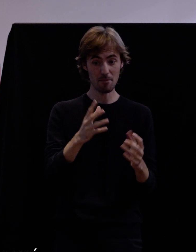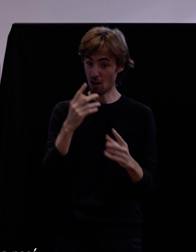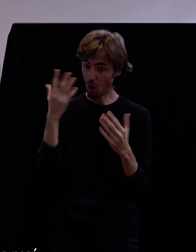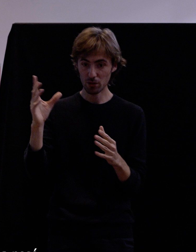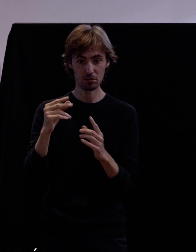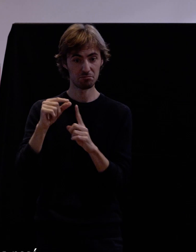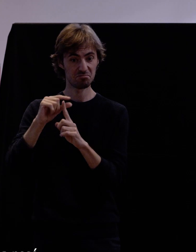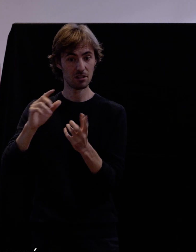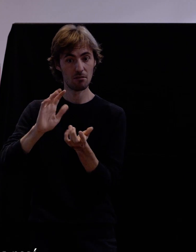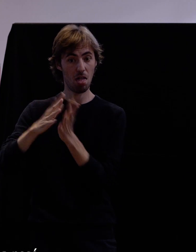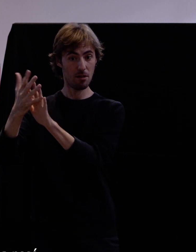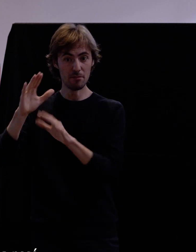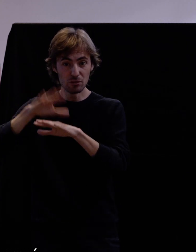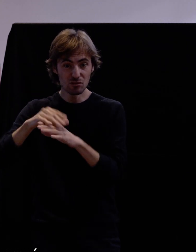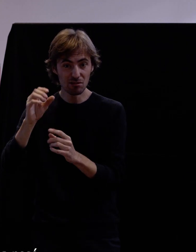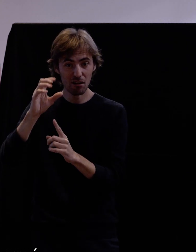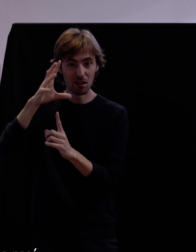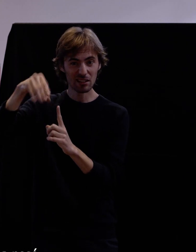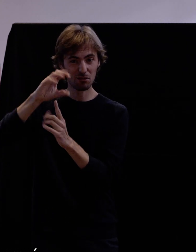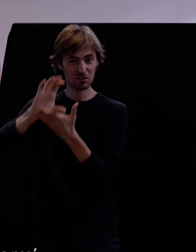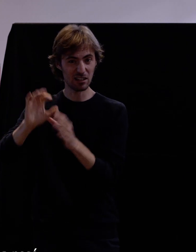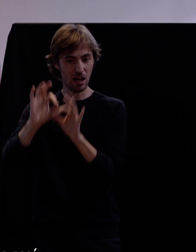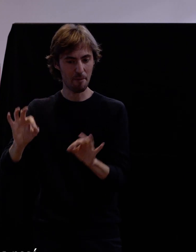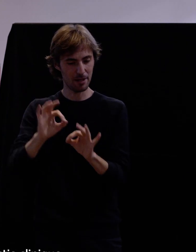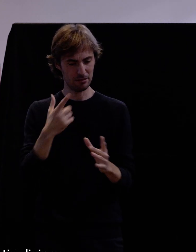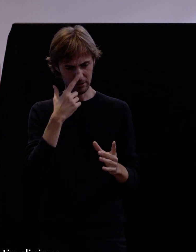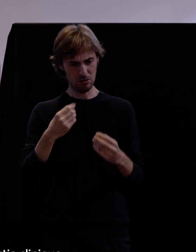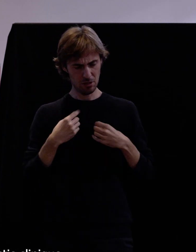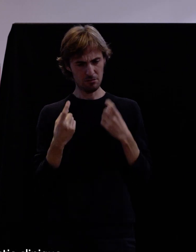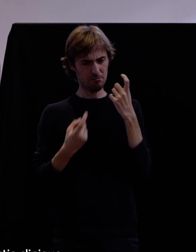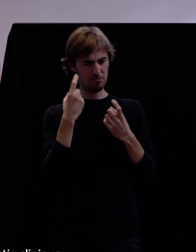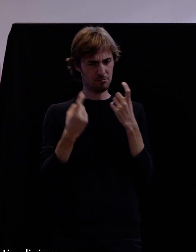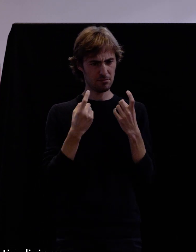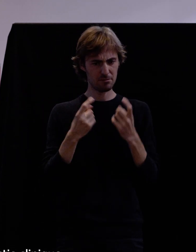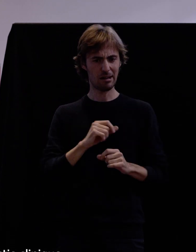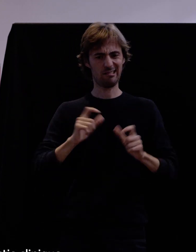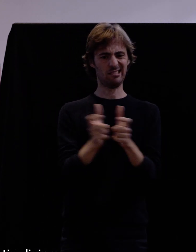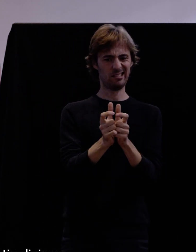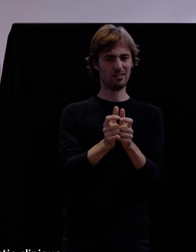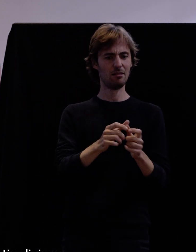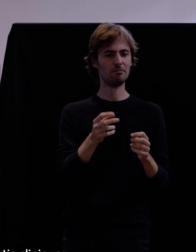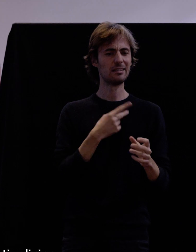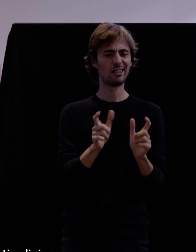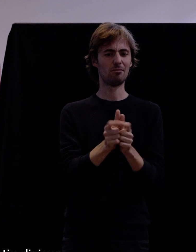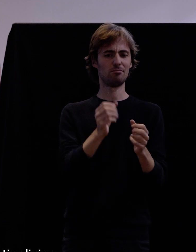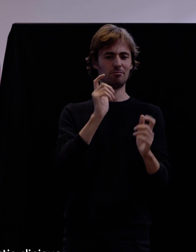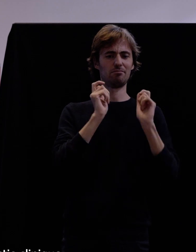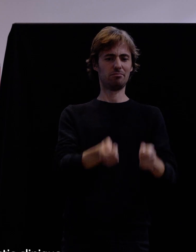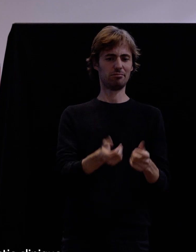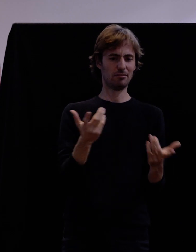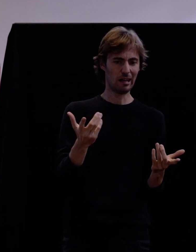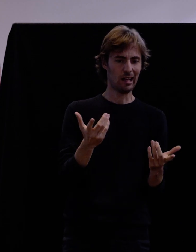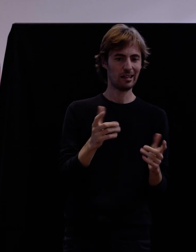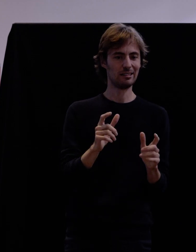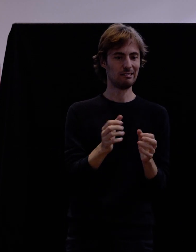charge. Donc ça a posé la question des frontières entre un diagnostic clinique et un diagnostic